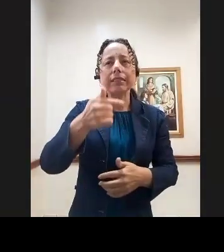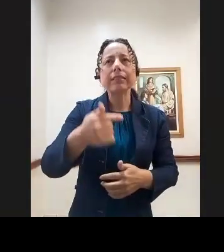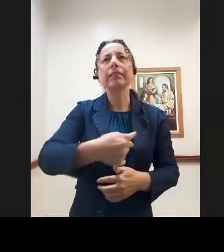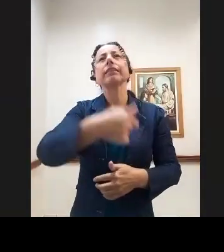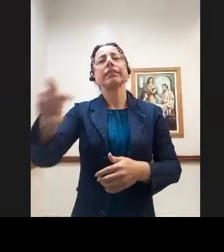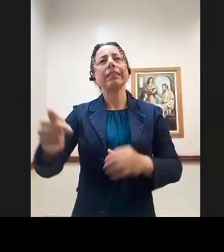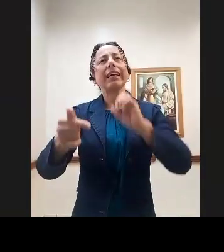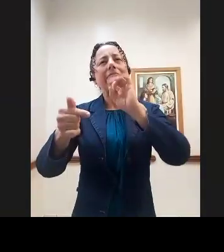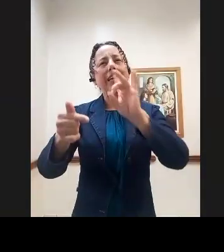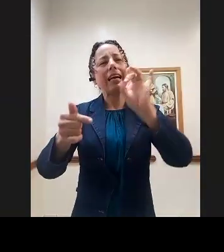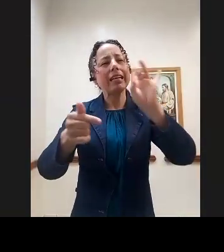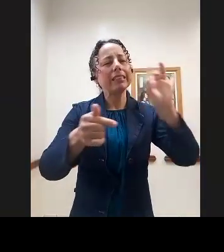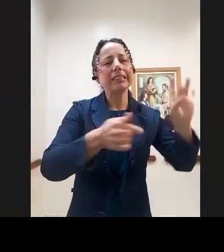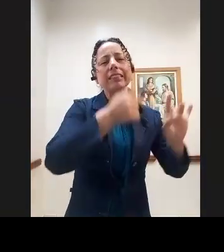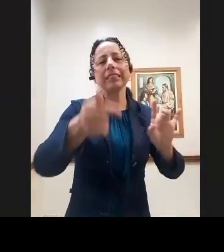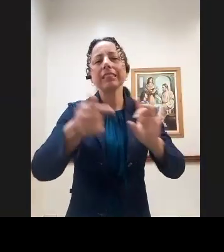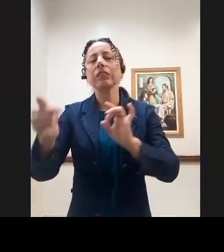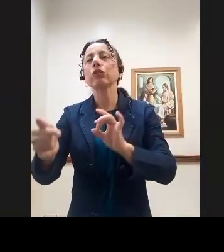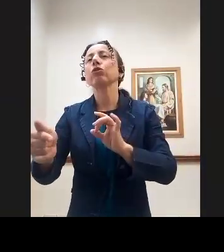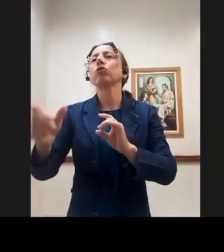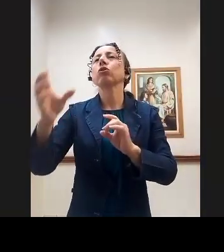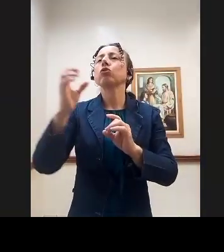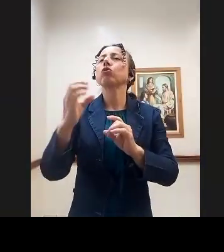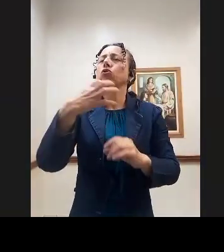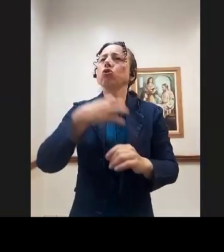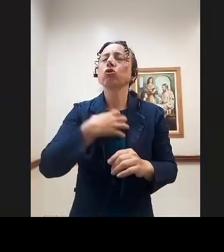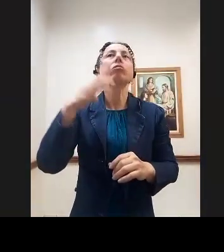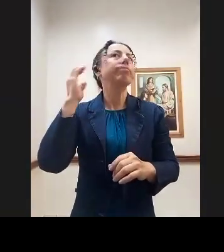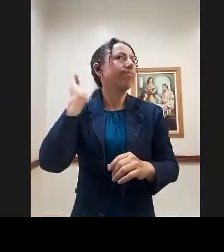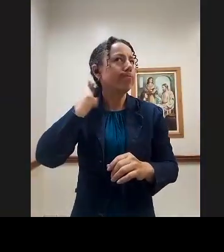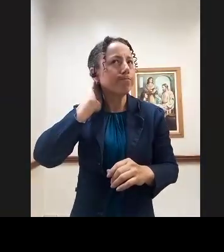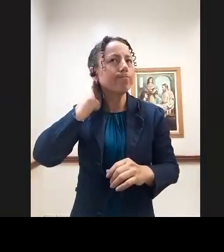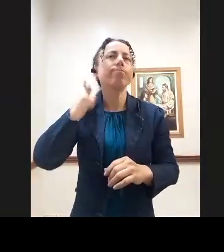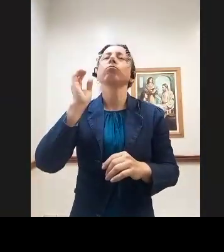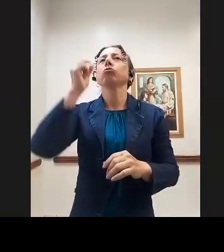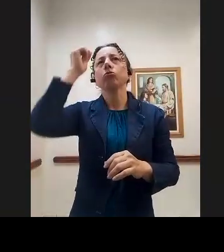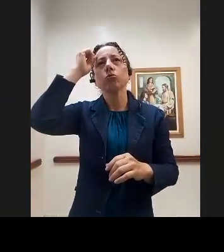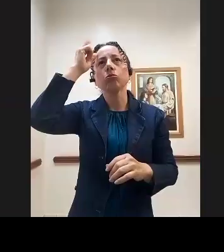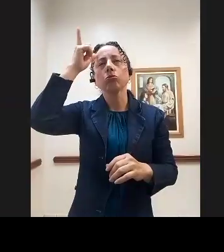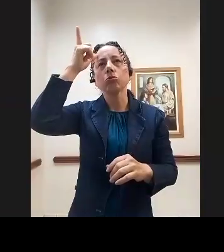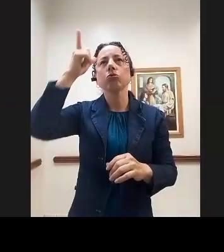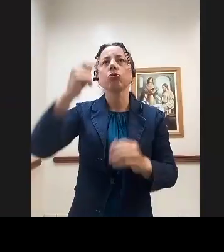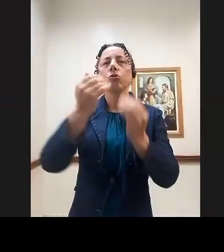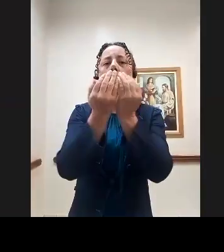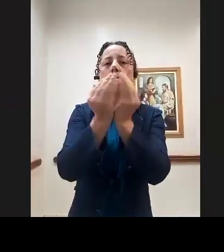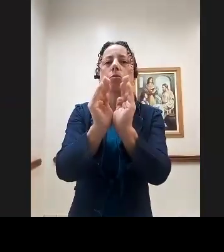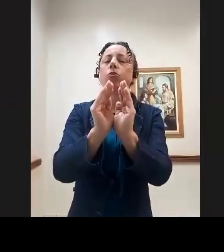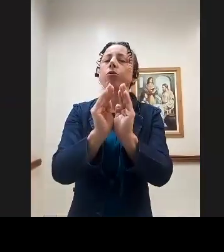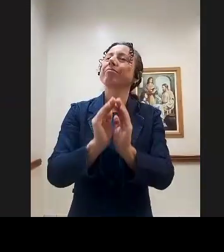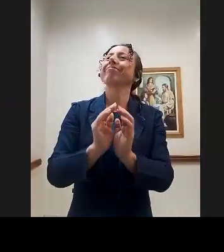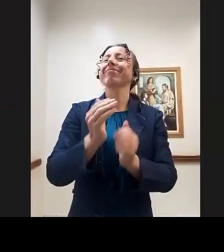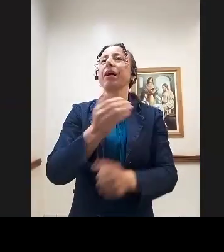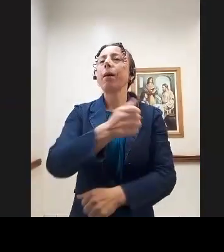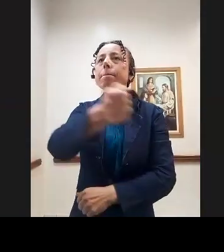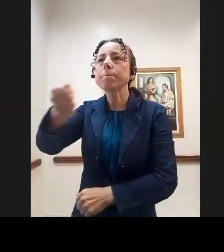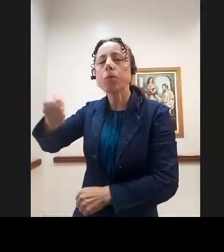decisão consciente, abre portas que pode ser que estejam fechadas para nós. Sei que